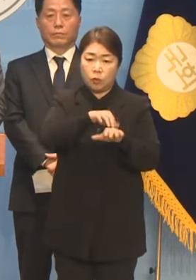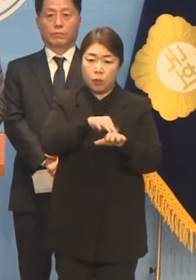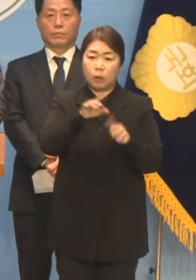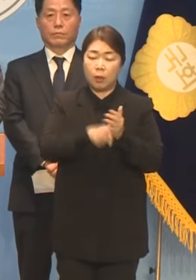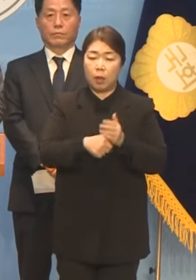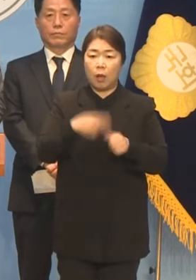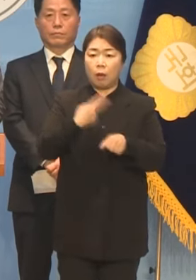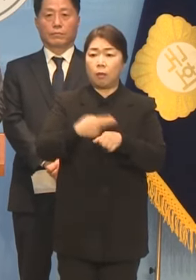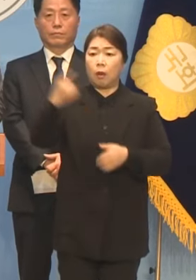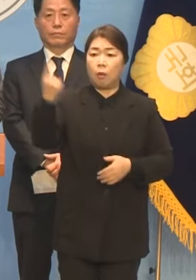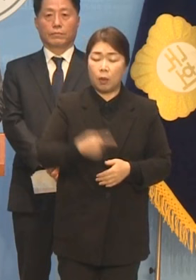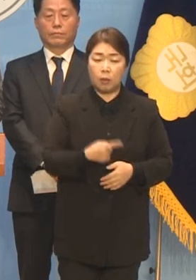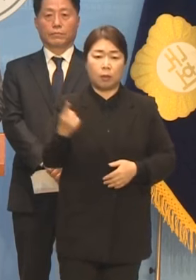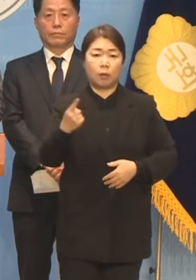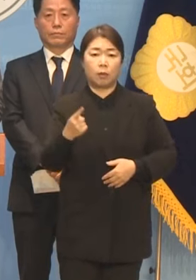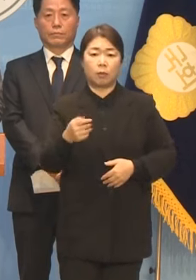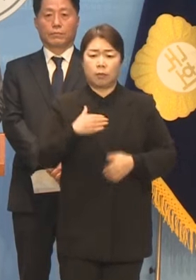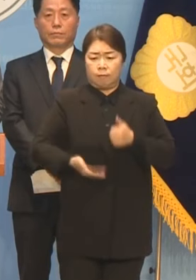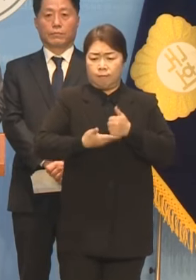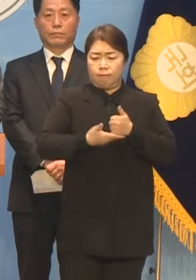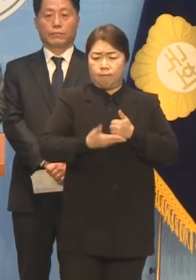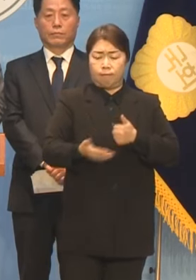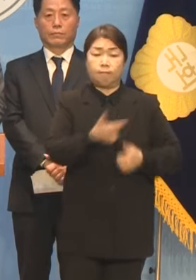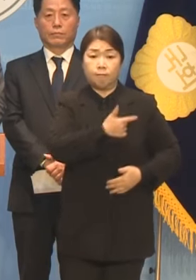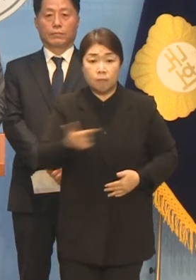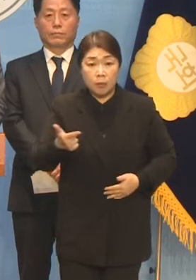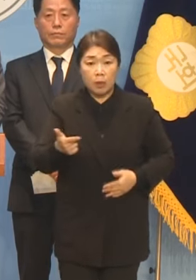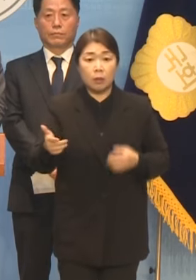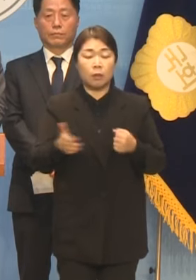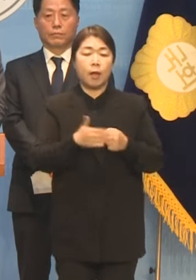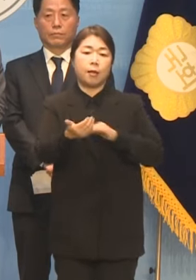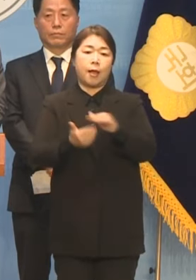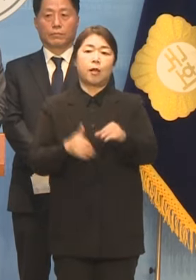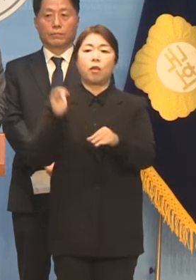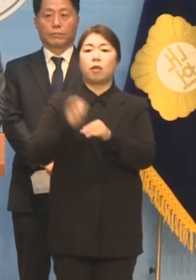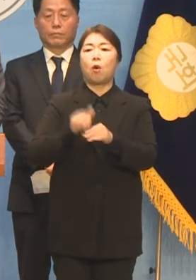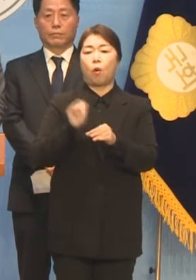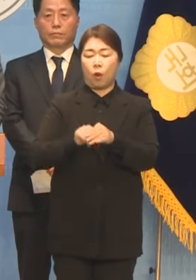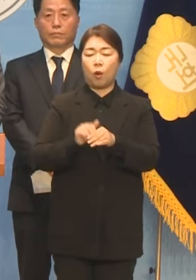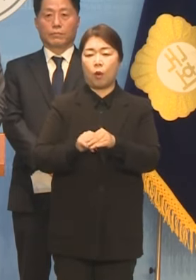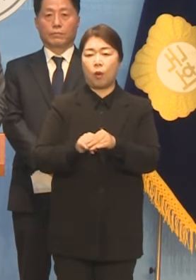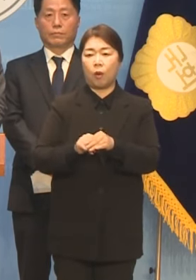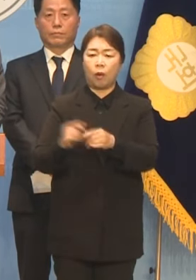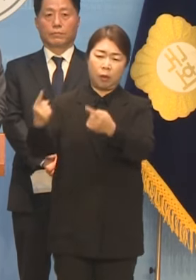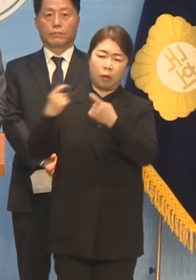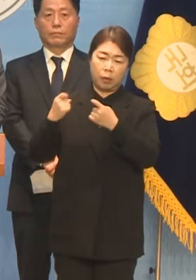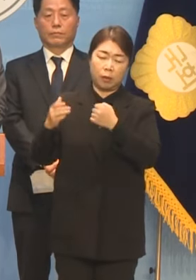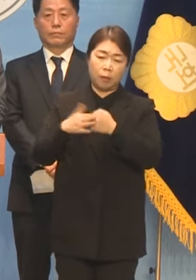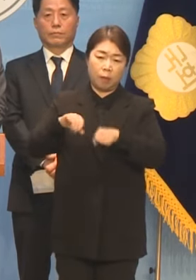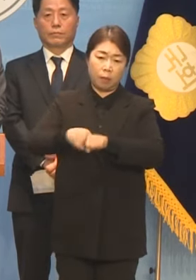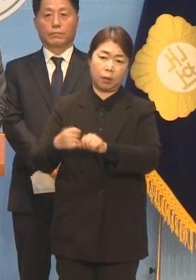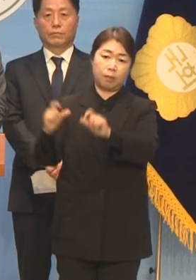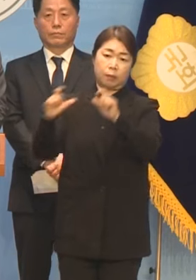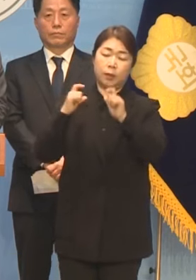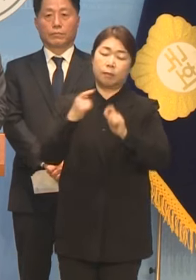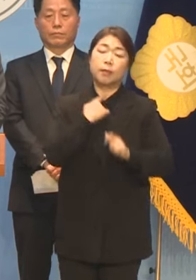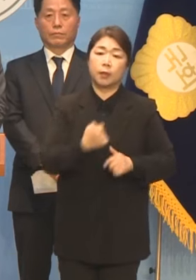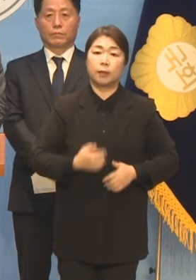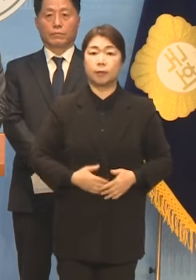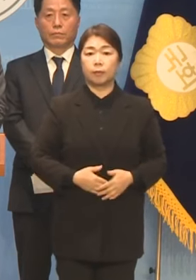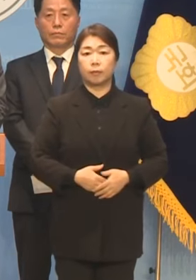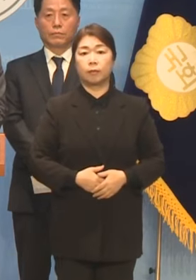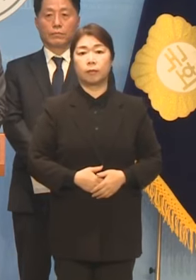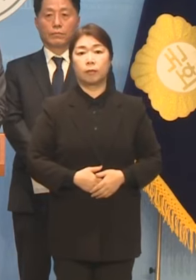나와서 과도하게 저를 칭찬한 것이 사전 선거 운동이라는 혐의로 처벌을 받았던 사안입니다